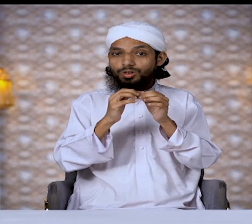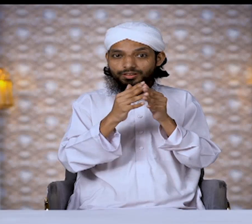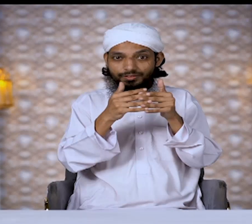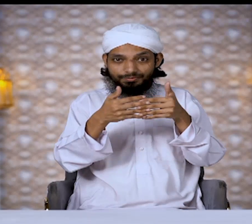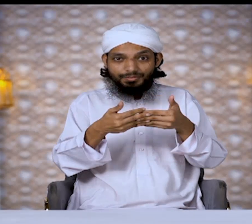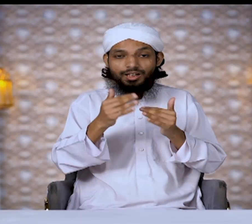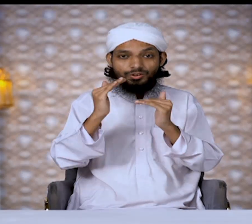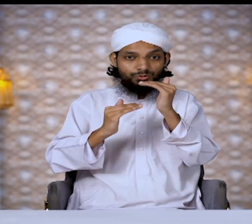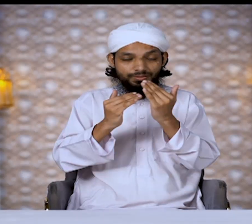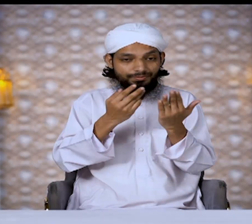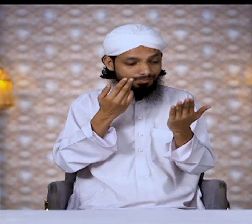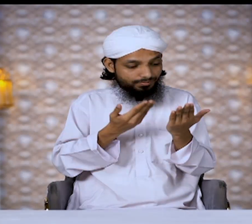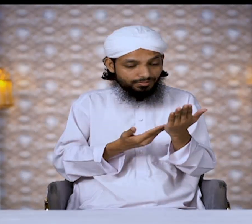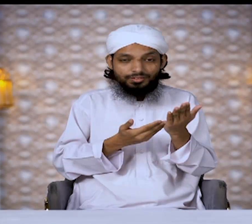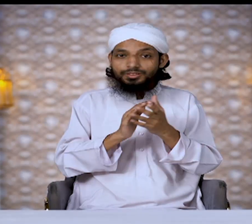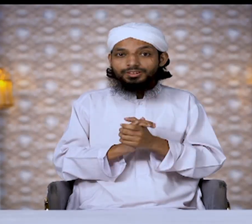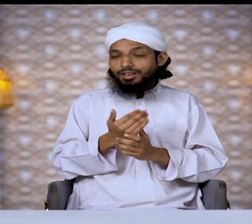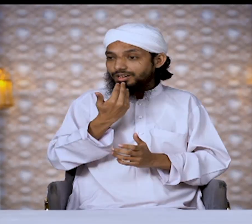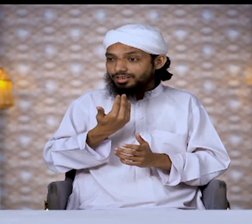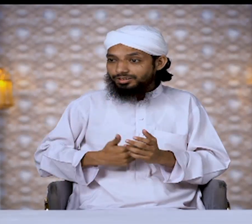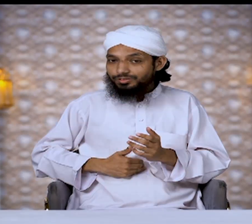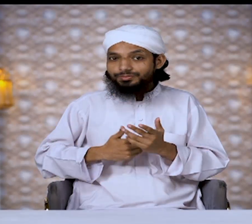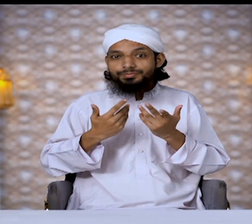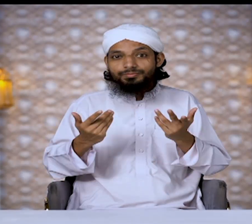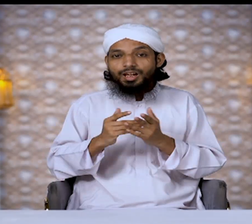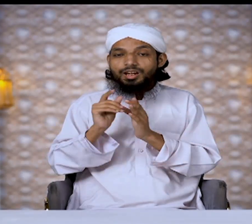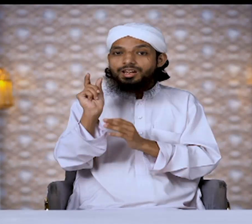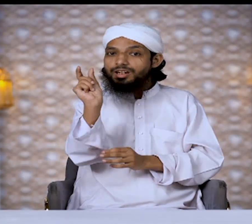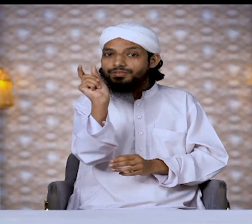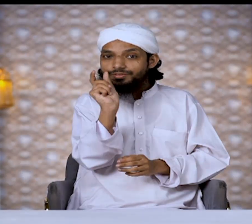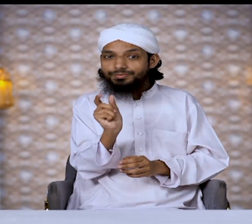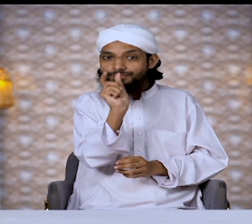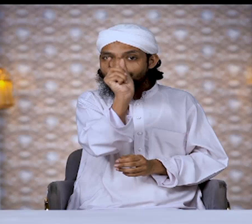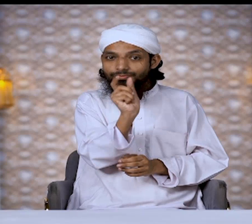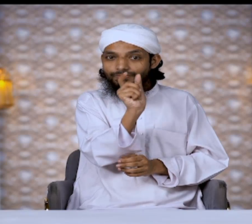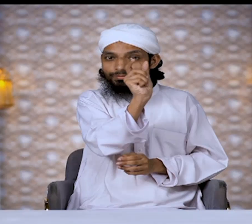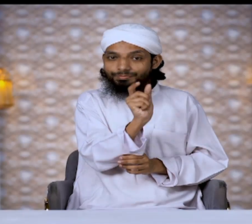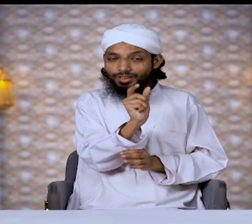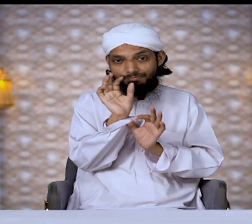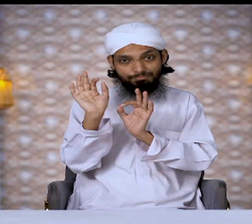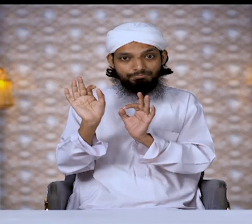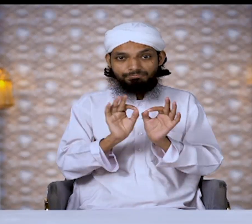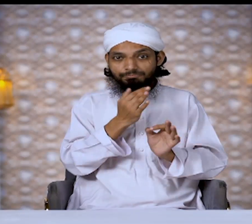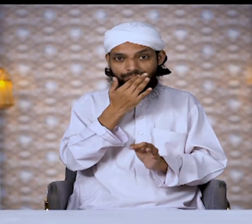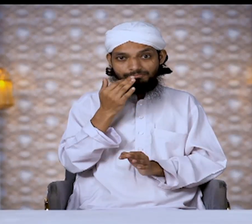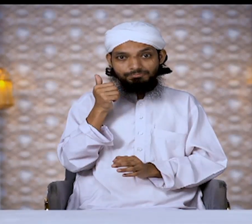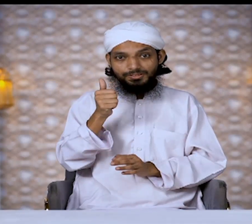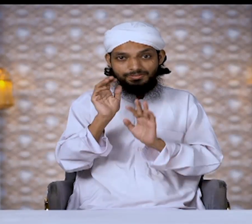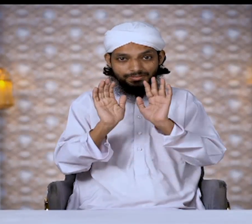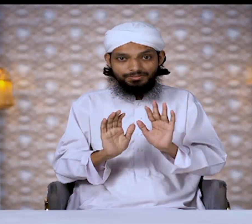قرآن کی حقیقی جھلک موجود ہے۔ حیرت و تعجب کی بات یہ ہے کہ لفظی ترجمہ ہونے کے ساتھ ساتھ با محاورہ بھی ہے، اور یہ آپ